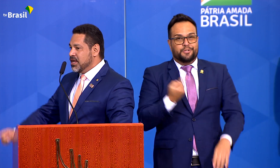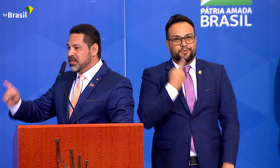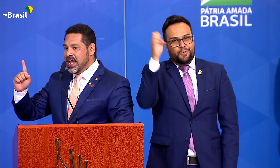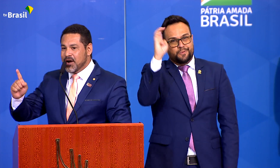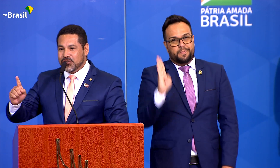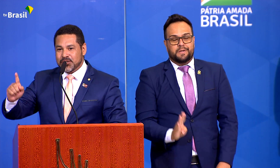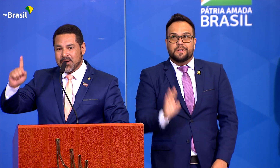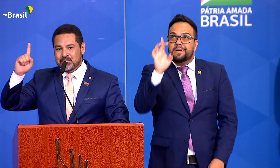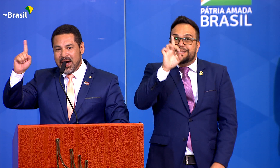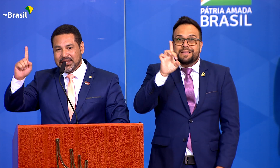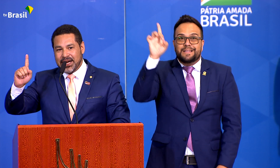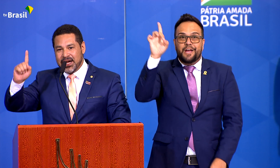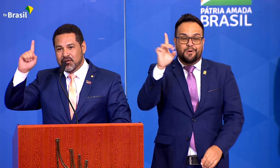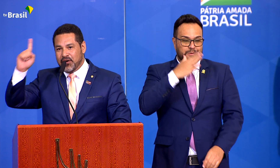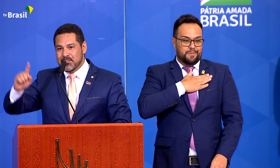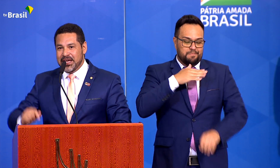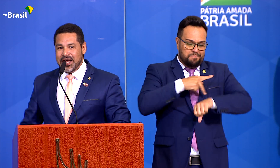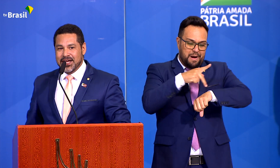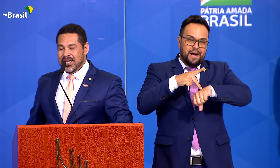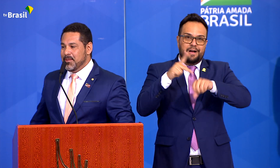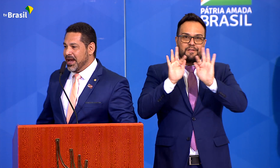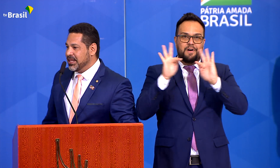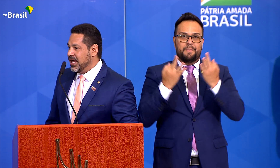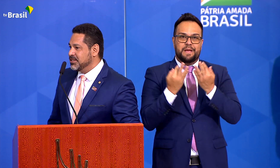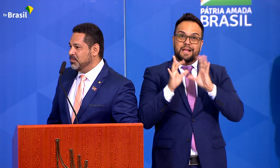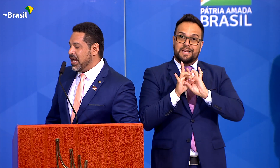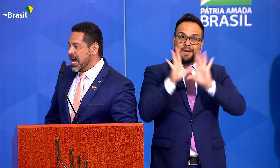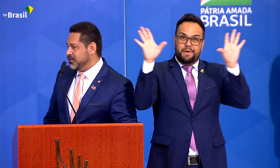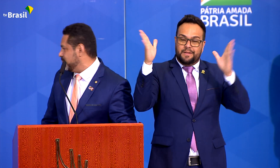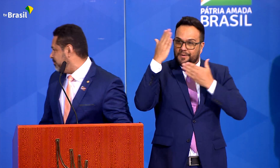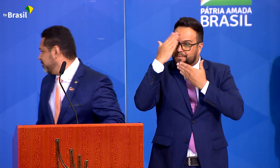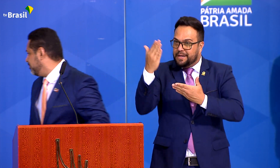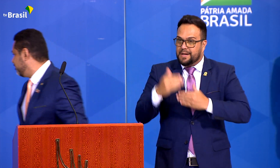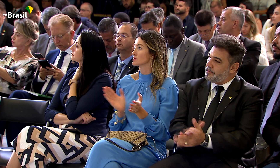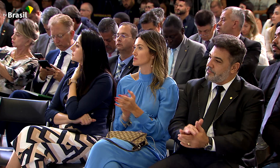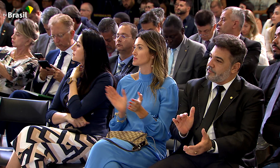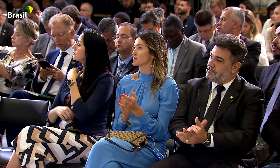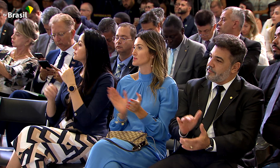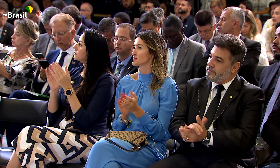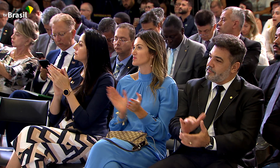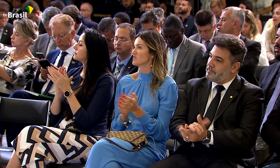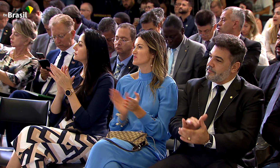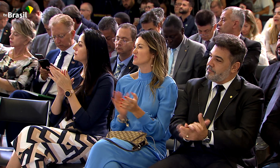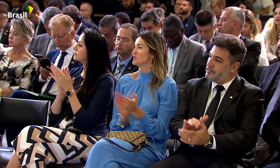nosso Brasil Deus Pátria família e liberdade obrigado